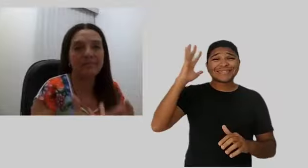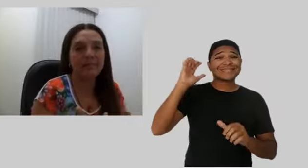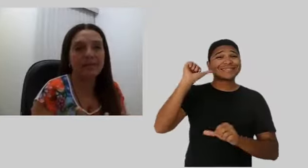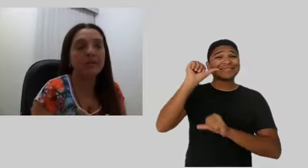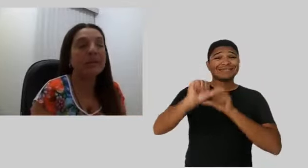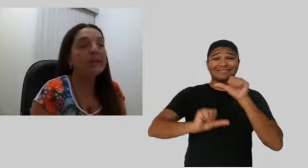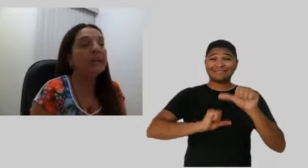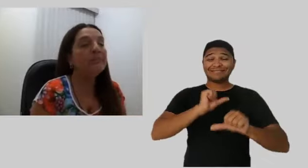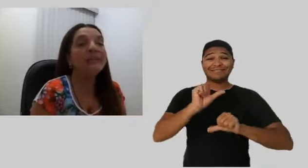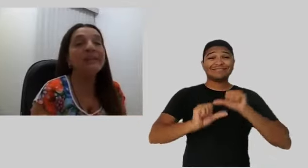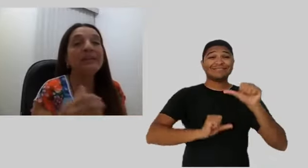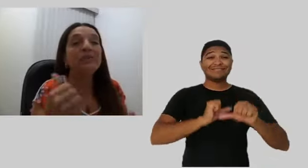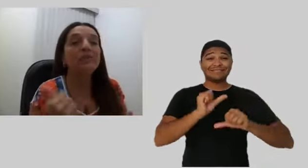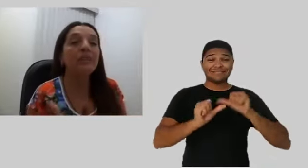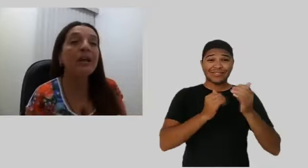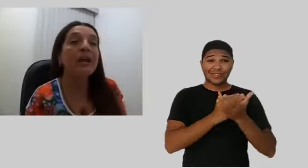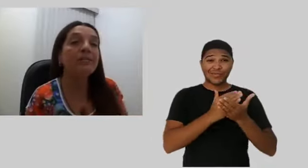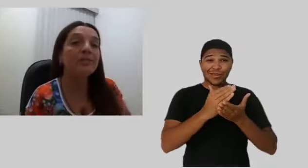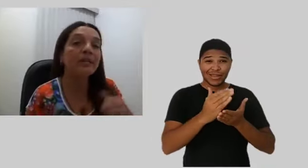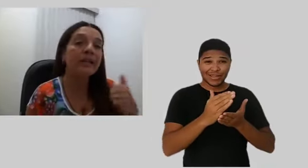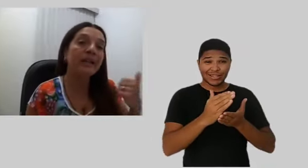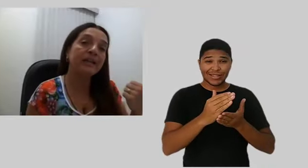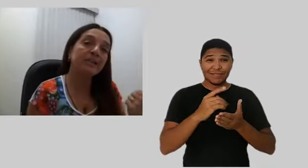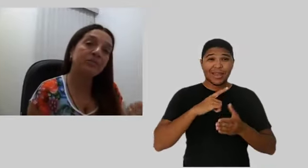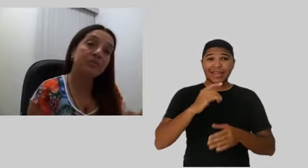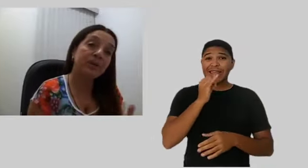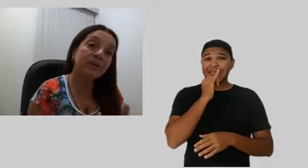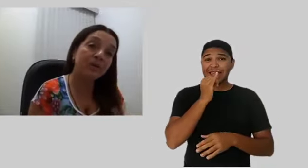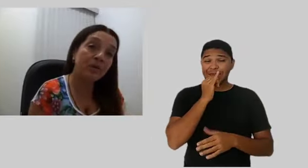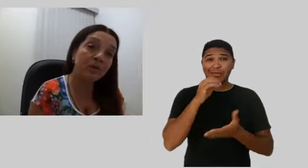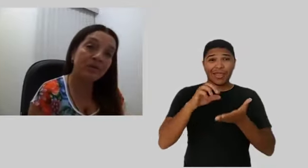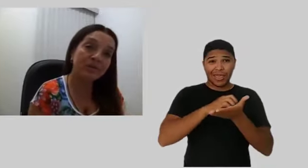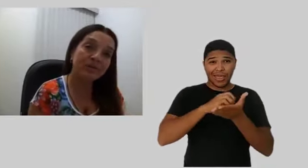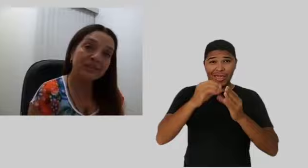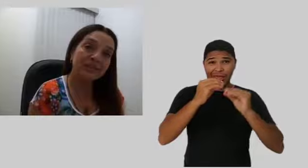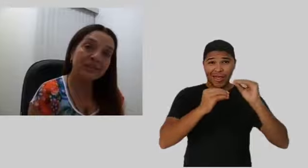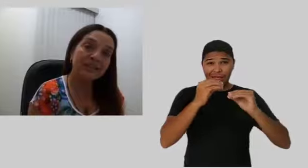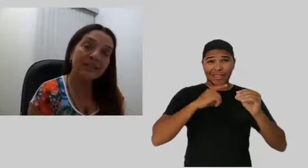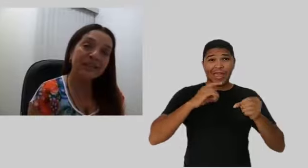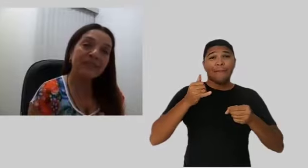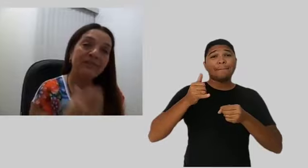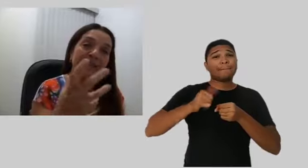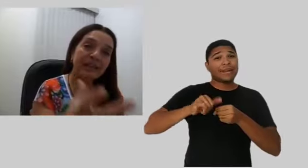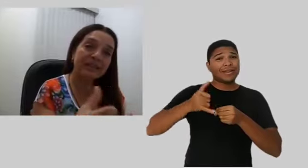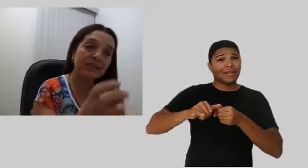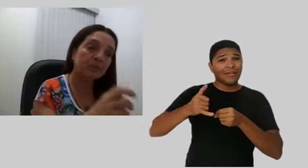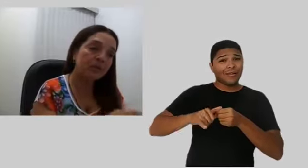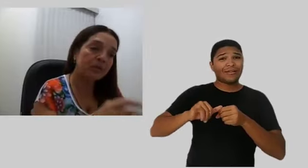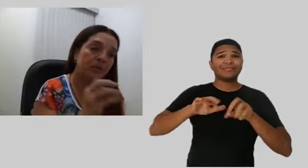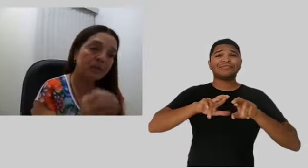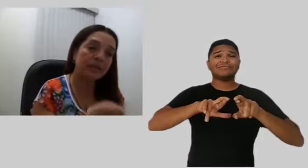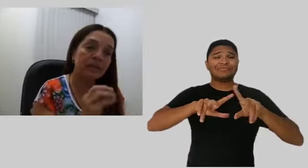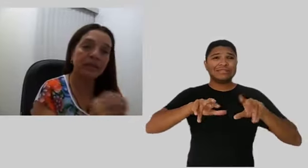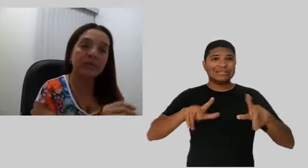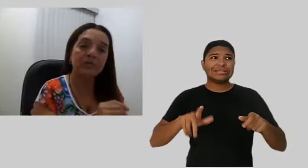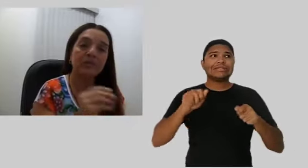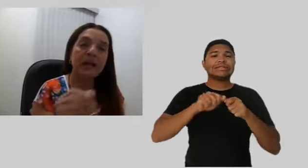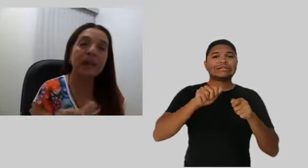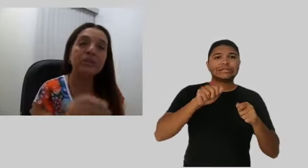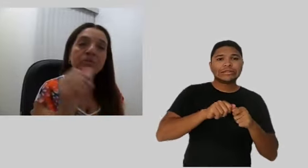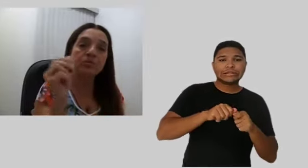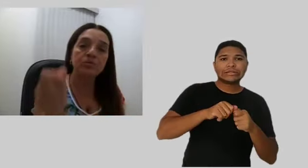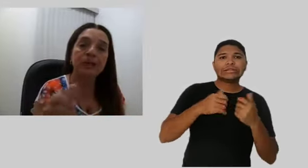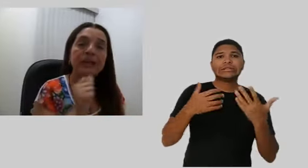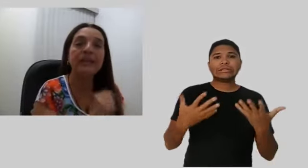o seu pensamento, né? Mas aí tem outro lado, que é a questão do petróleo, né? Que monta